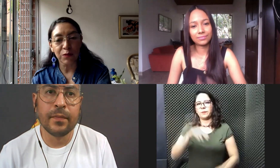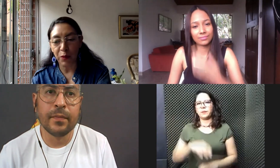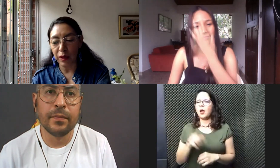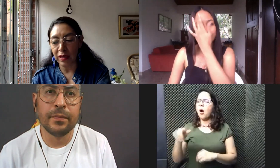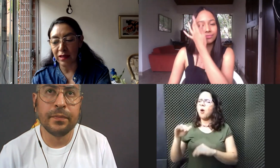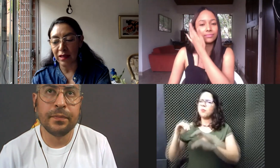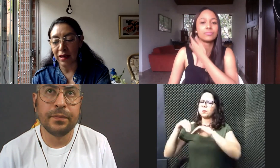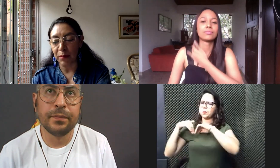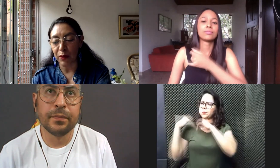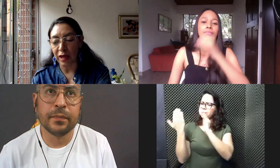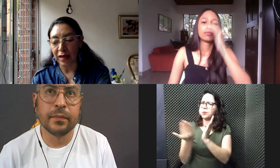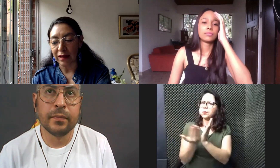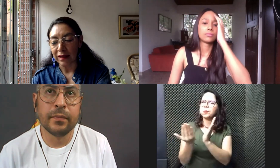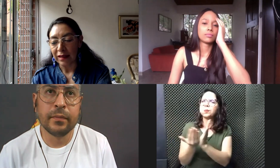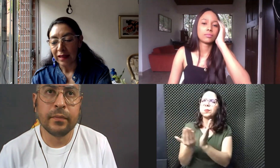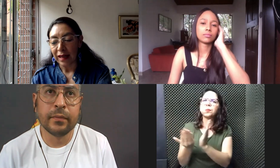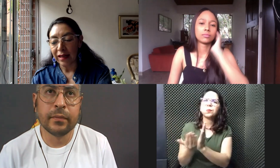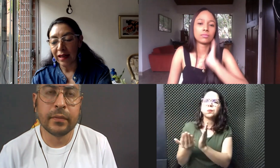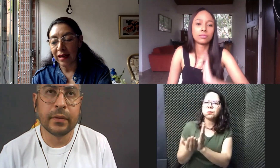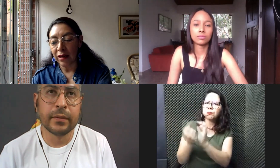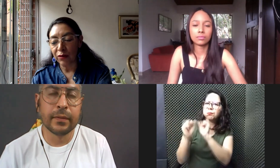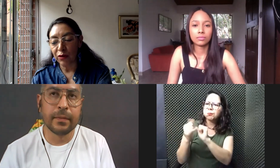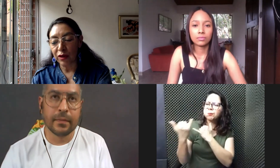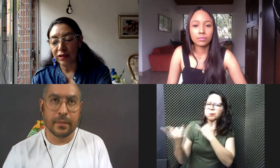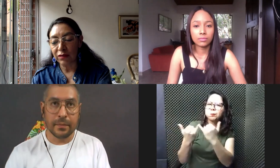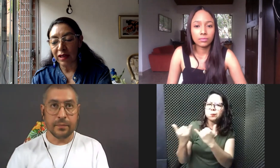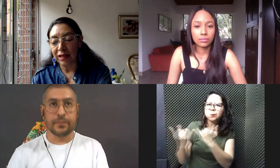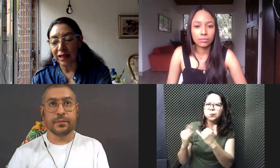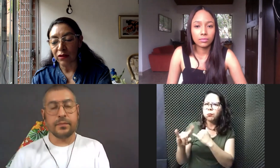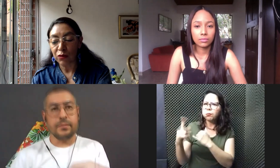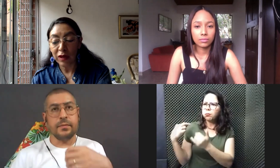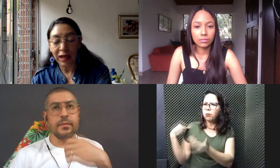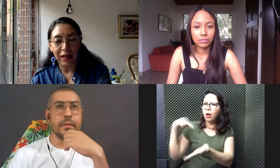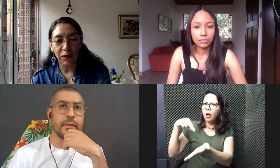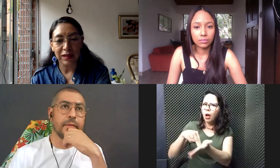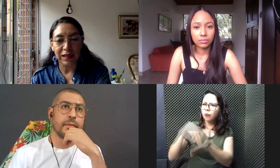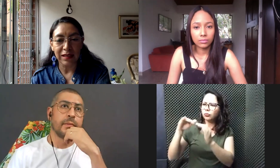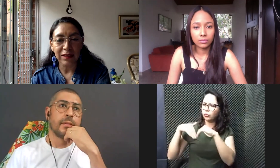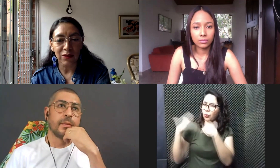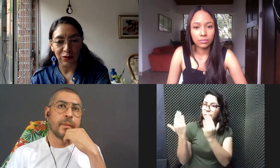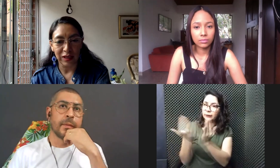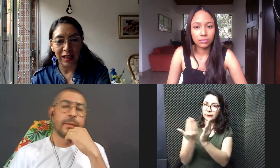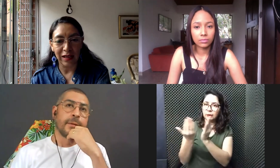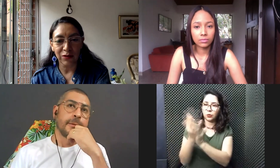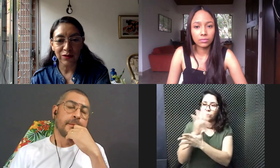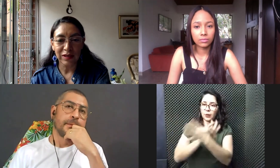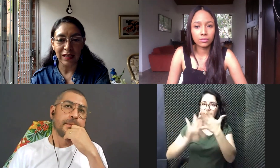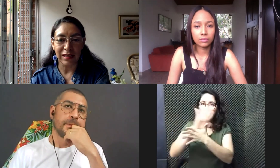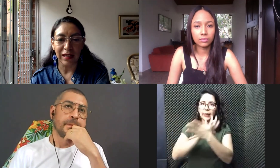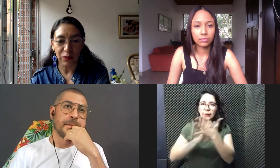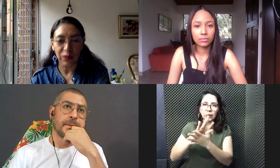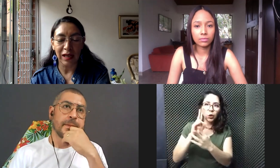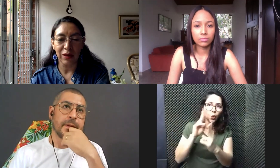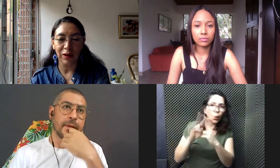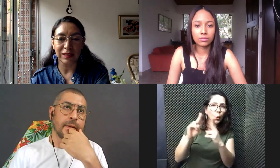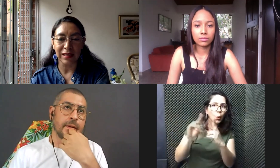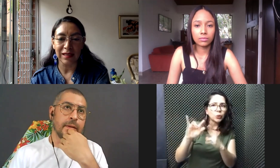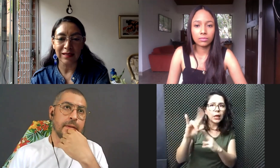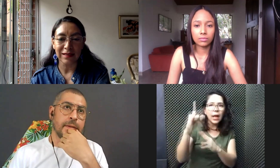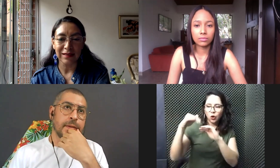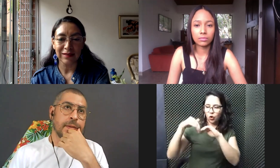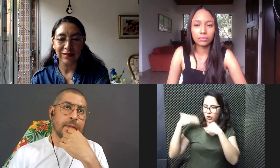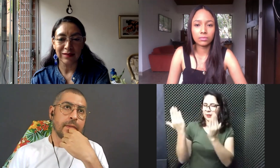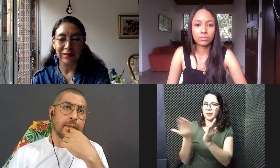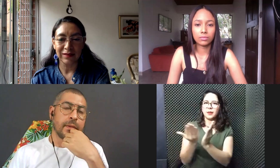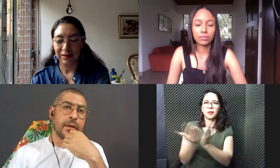¿qué nos pueden aportar? ¿Hay autores de una literatura en lengua de señas? ¿Conocen algo de literatura en lengua de